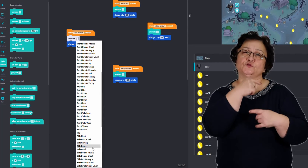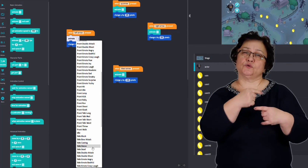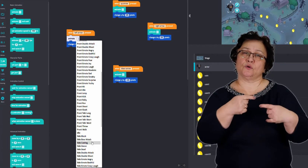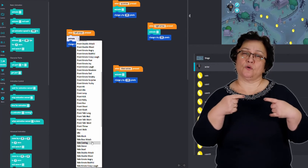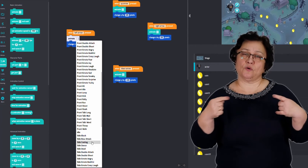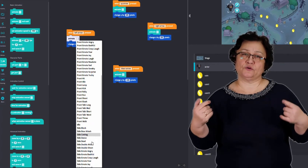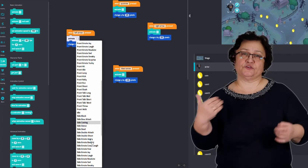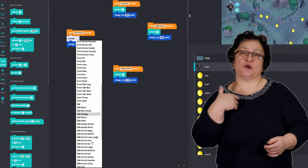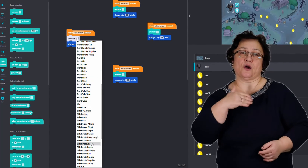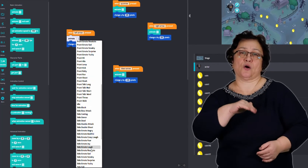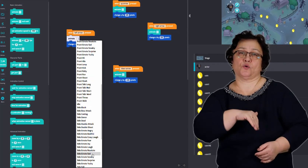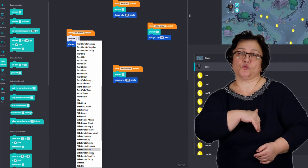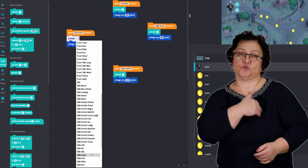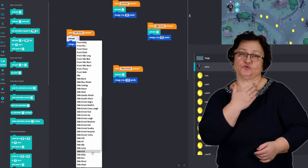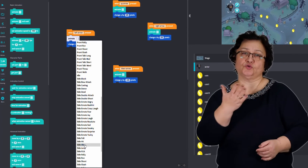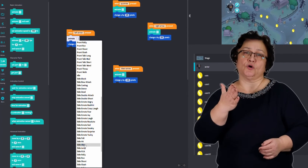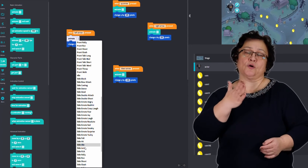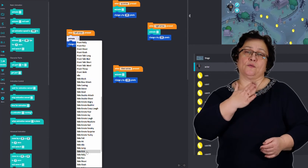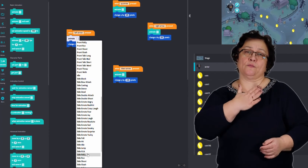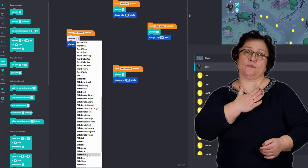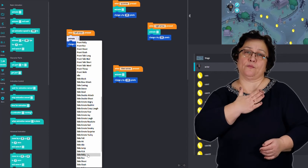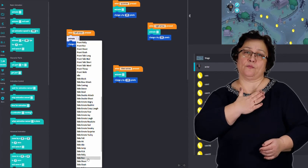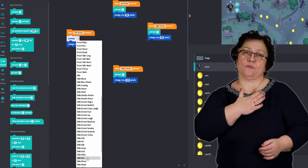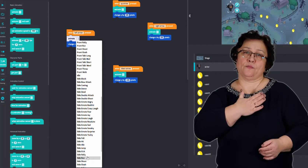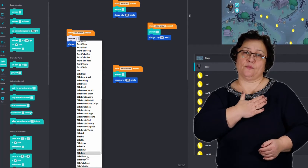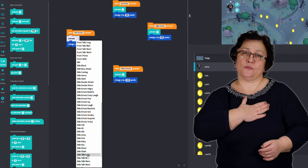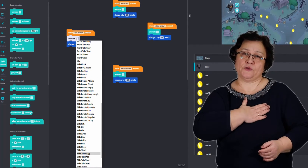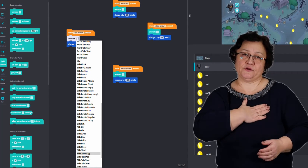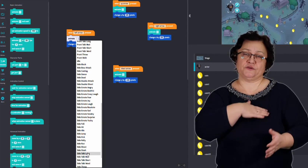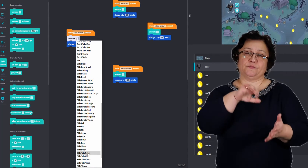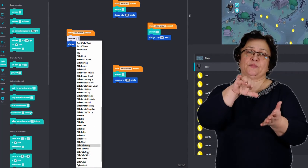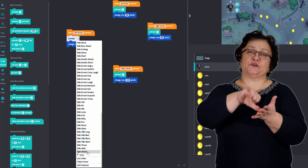всього. Я хочу, щоб мій